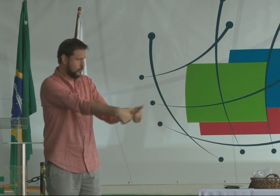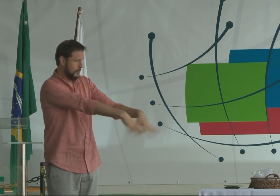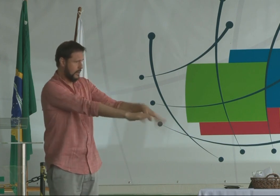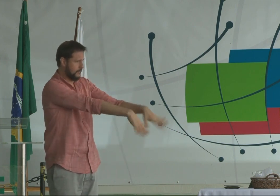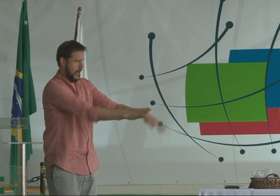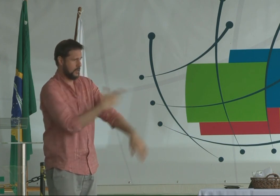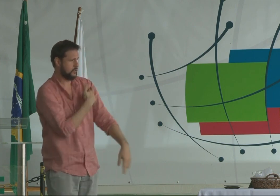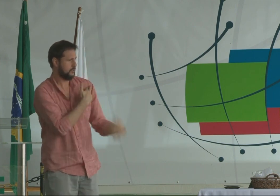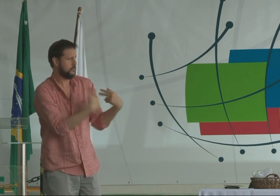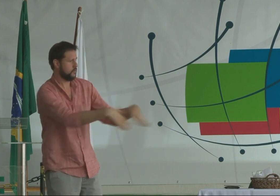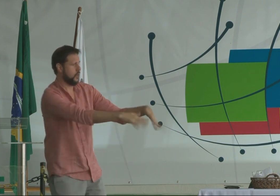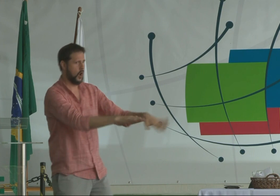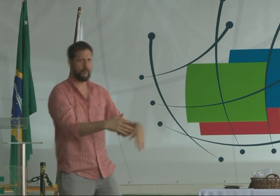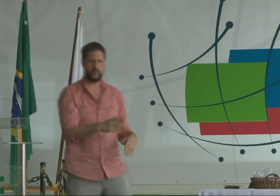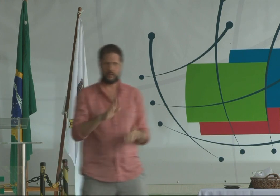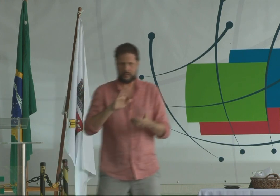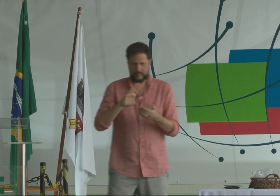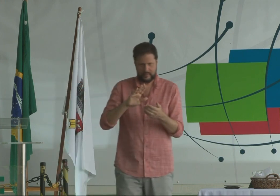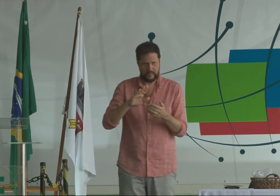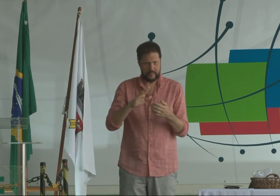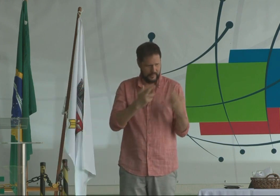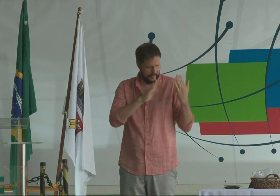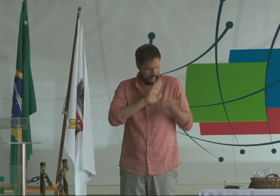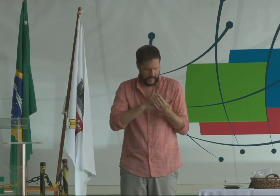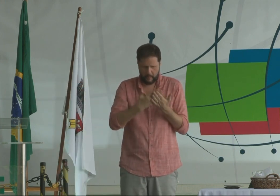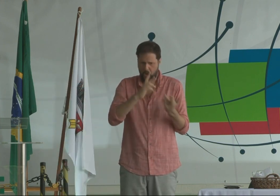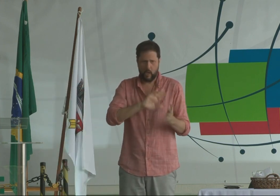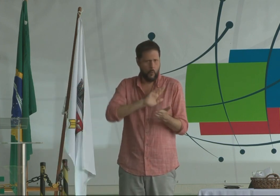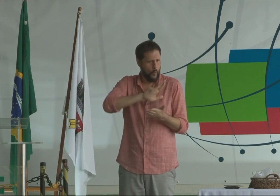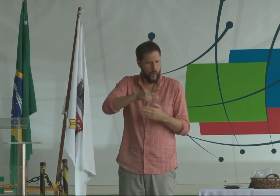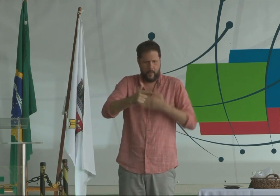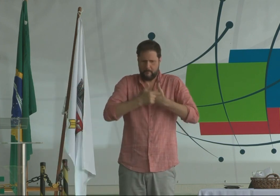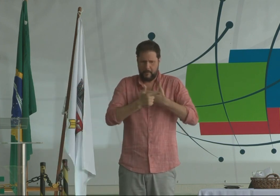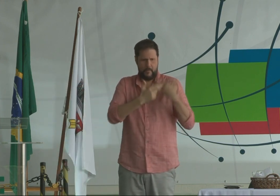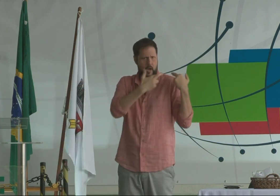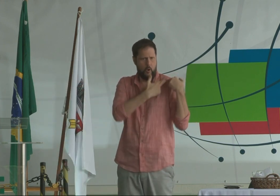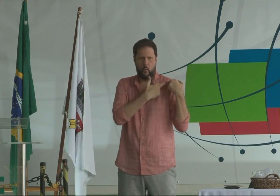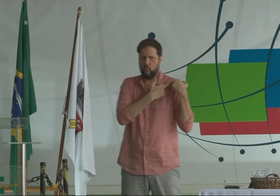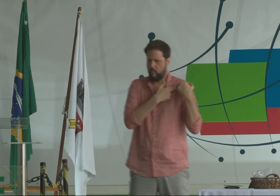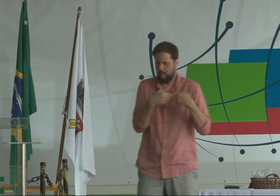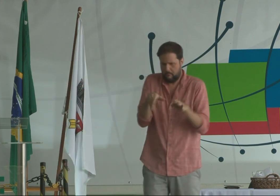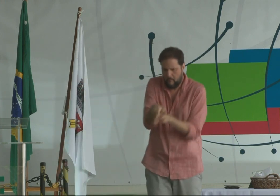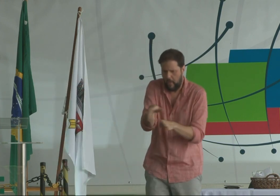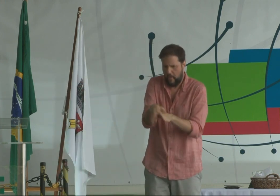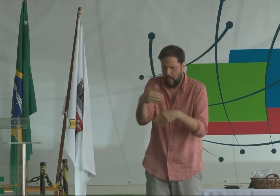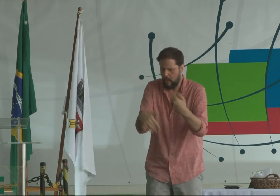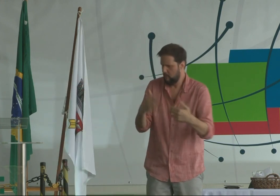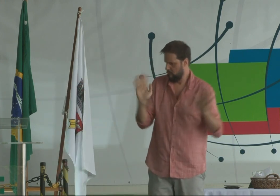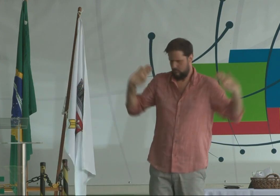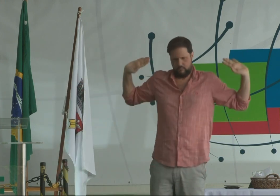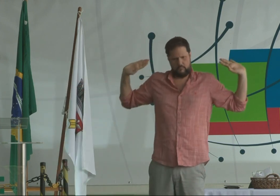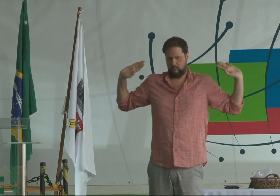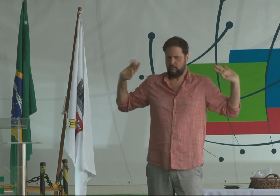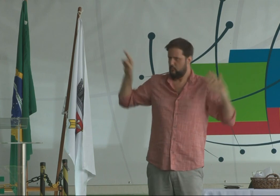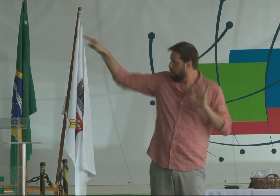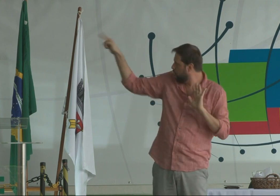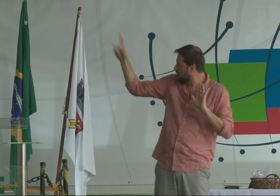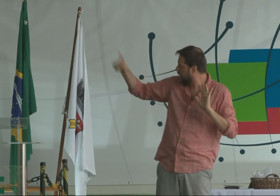Então ele só fica com você, que é ok, ele é seu aluno, você é o responsável por ele. Então quer dizer, só que esse não é o papel do intérprete, não vai te ensinar,